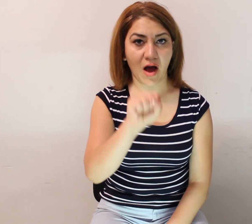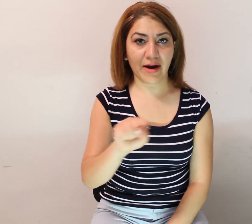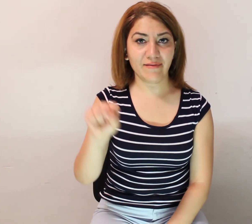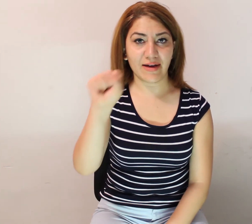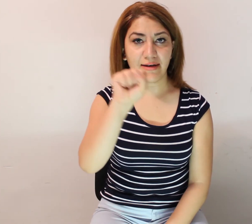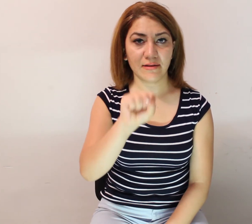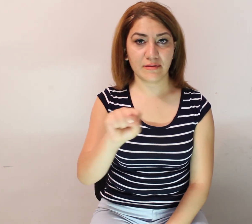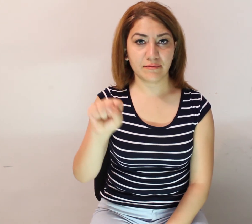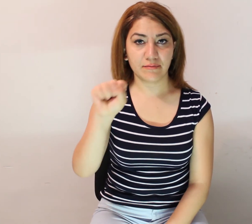Արևելք,